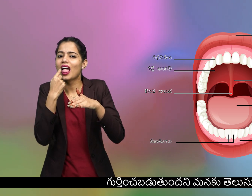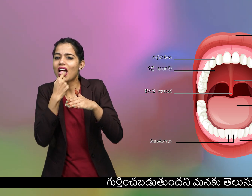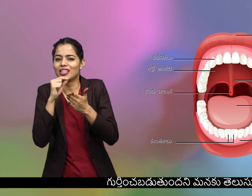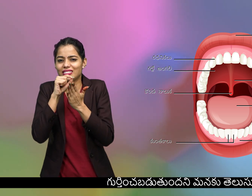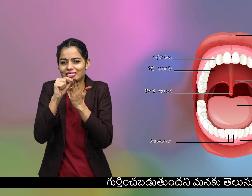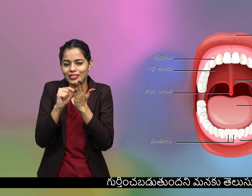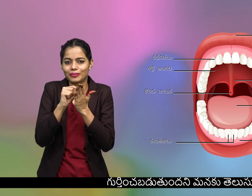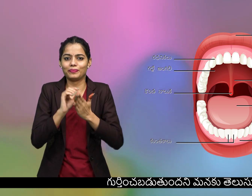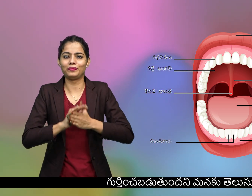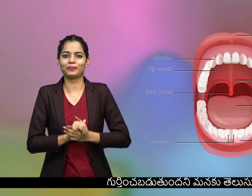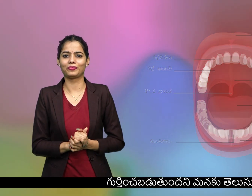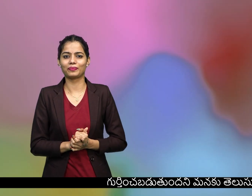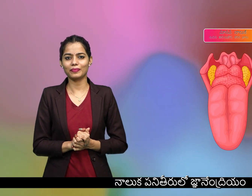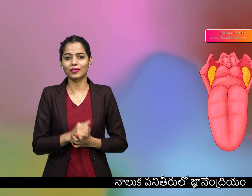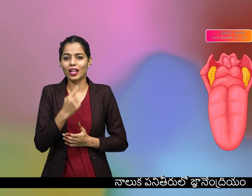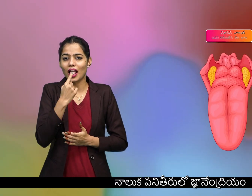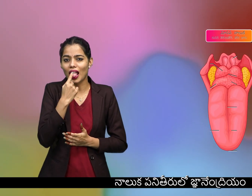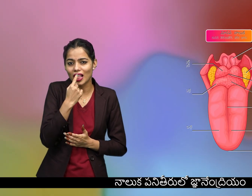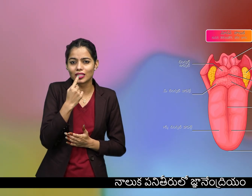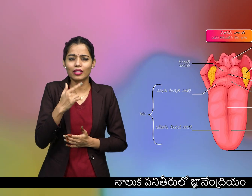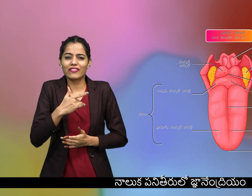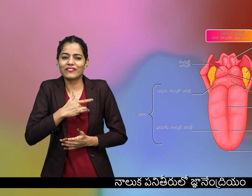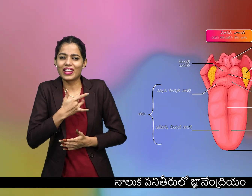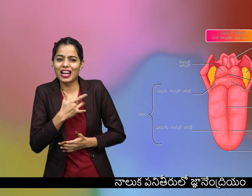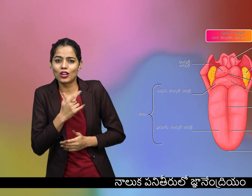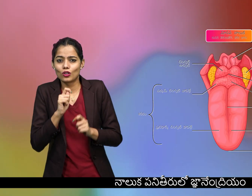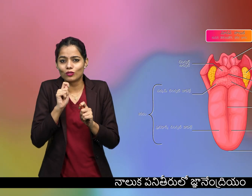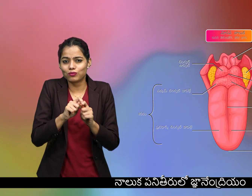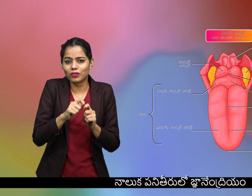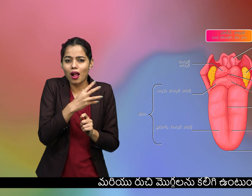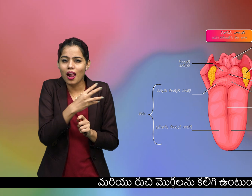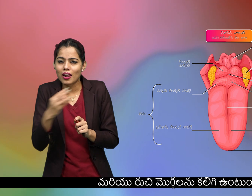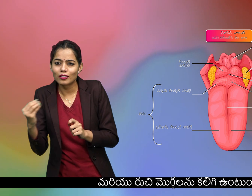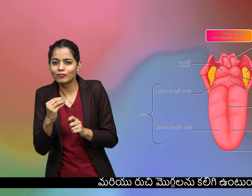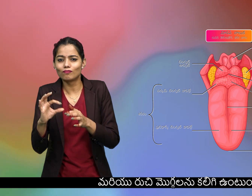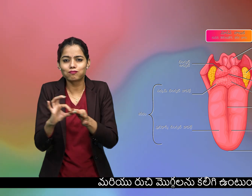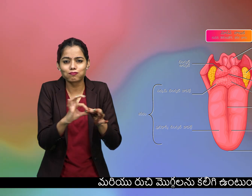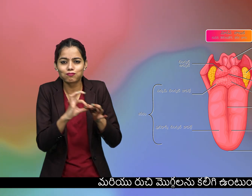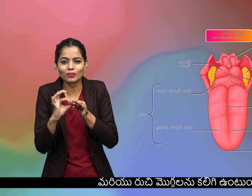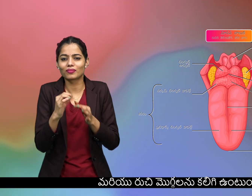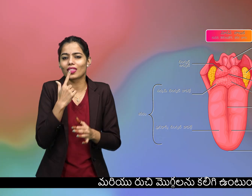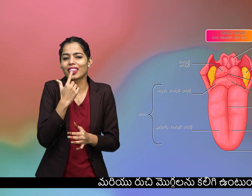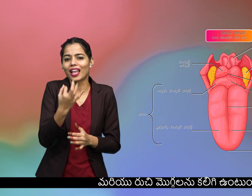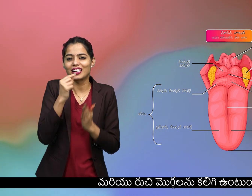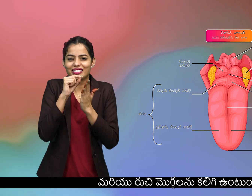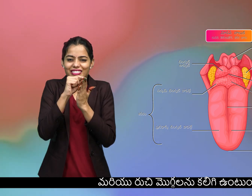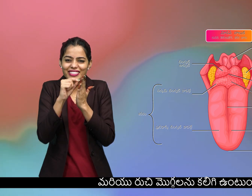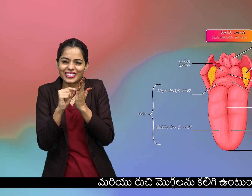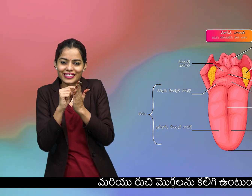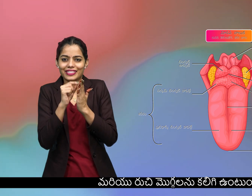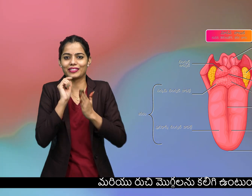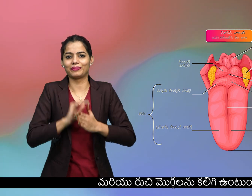నాలుక పనితీరులో జ్ఞానేంద్రియం మరియు రుచి మొగ్గలను కలిగి ఉంటుంది.